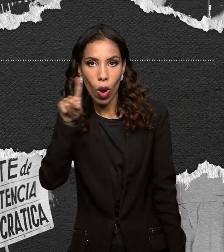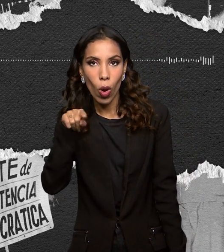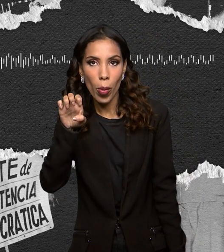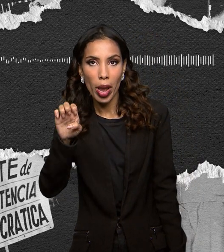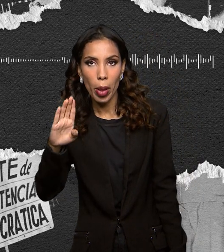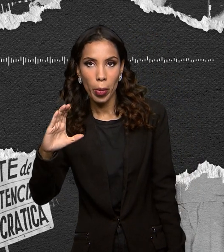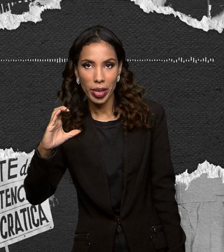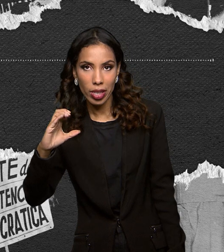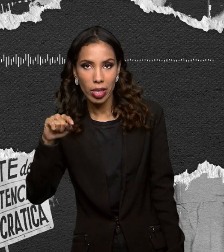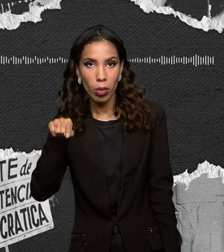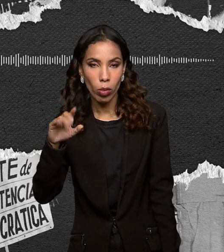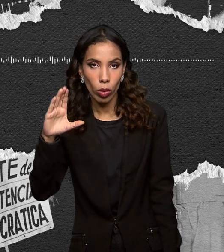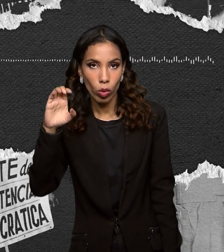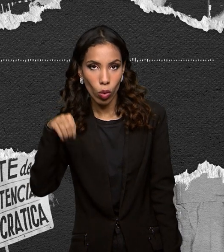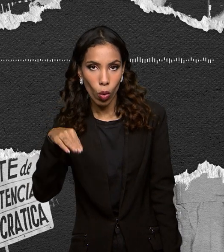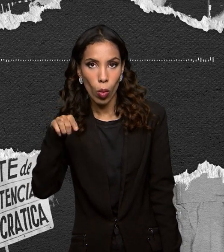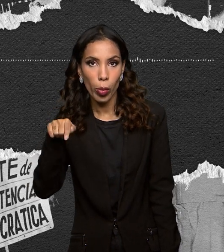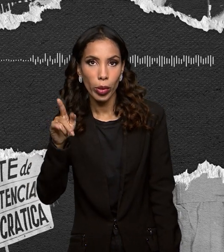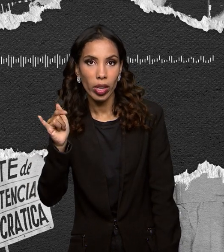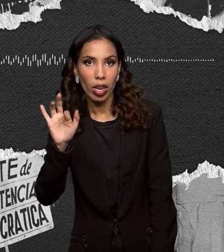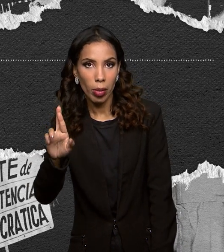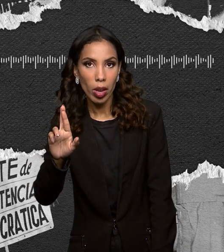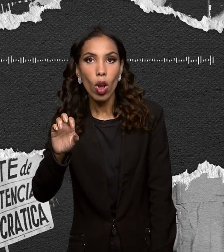ouvidoria@ebc.com.br ou no site